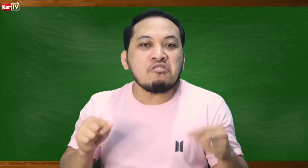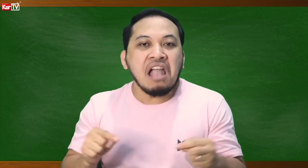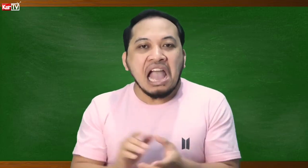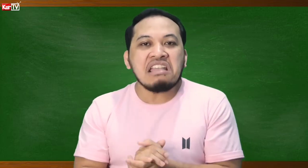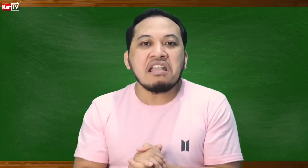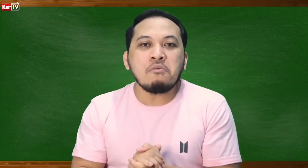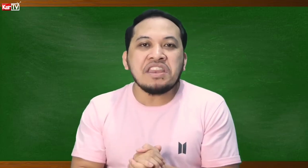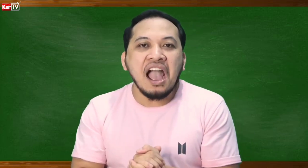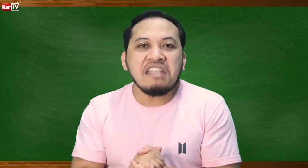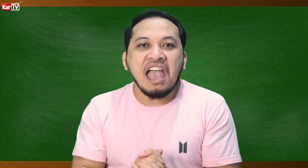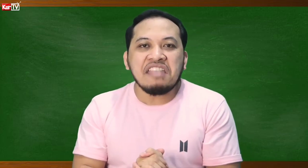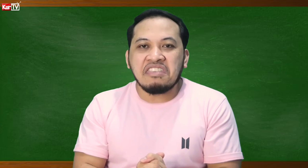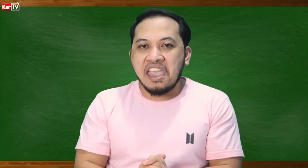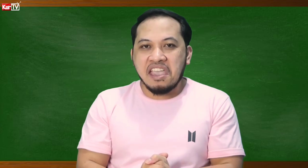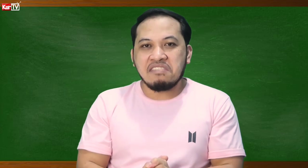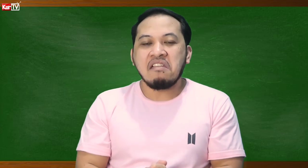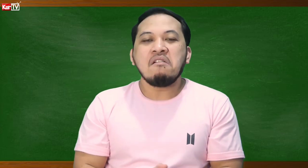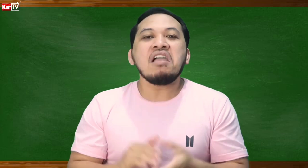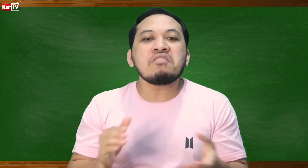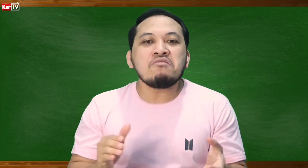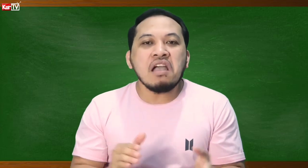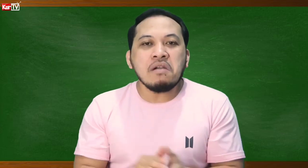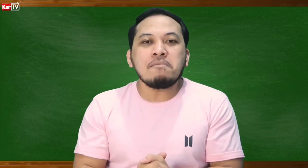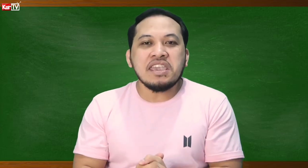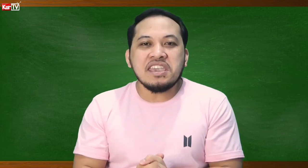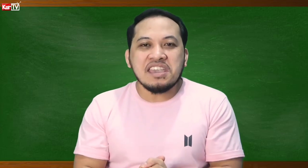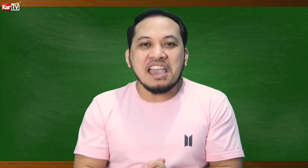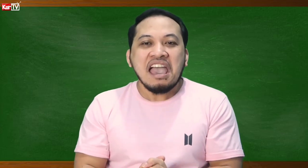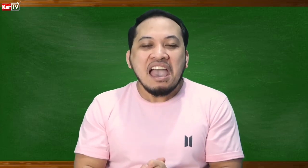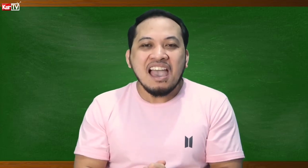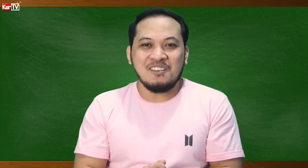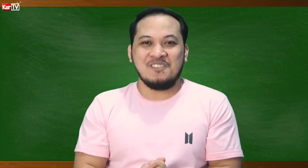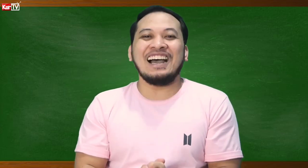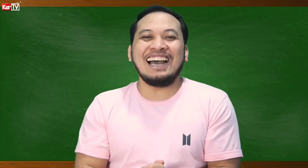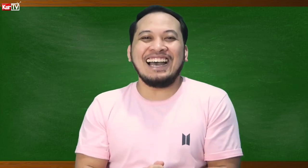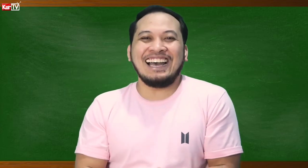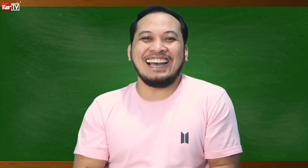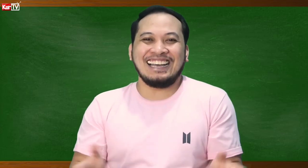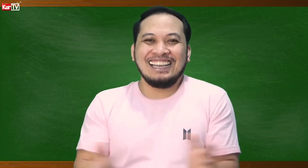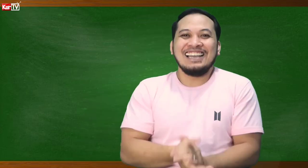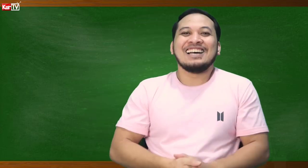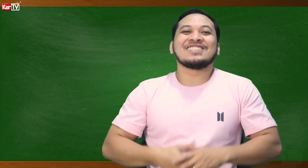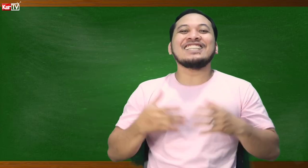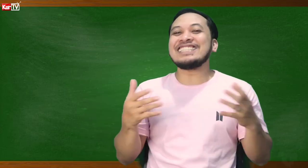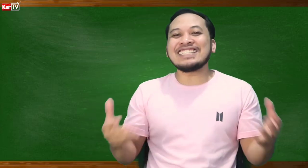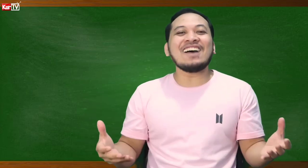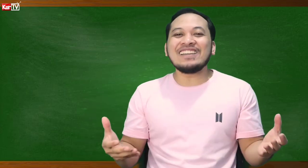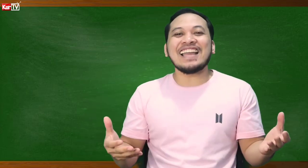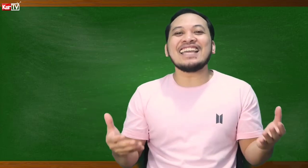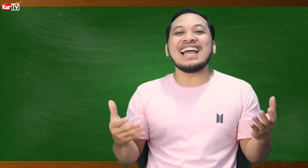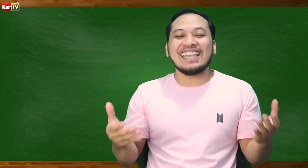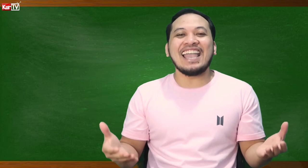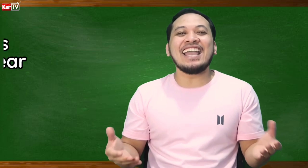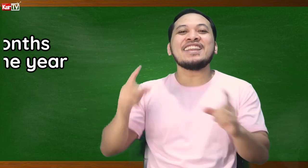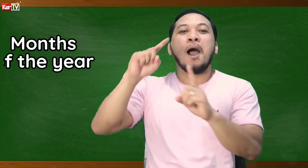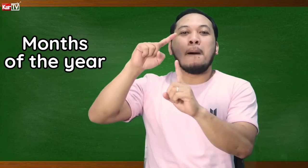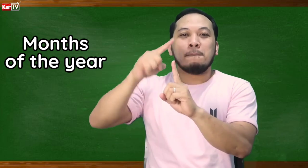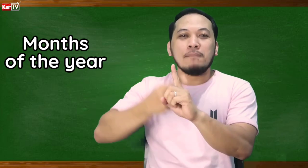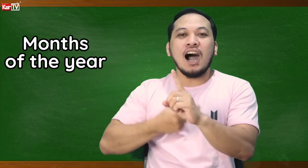na nga, gagawin na nga natin. Ito na, huwag ka maihihay na. So this is how we sign again,